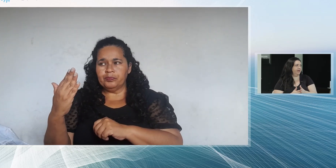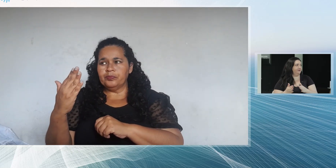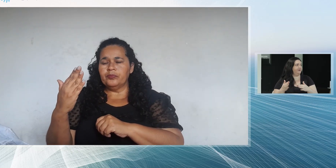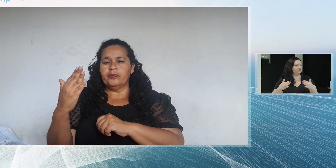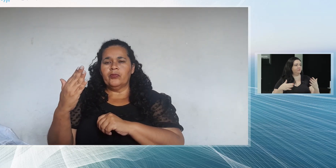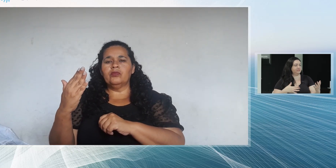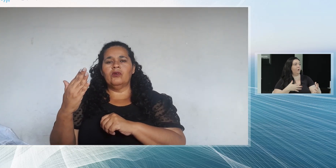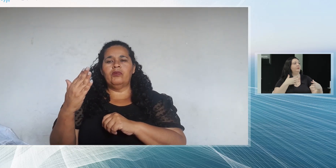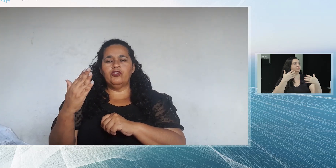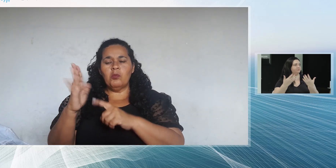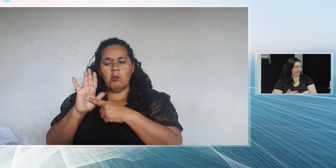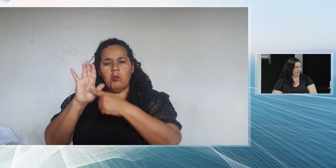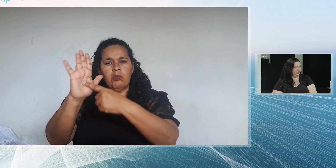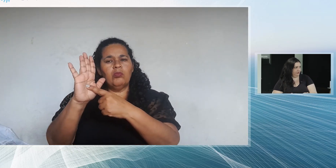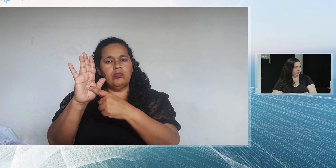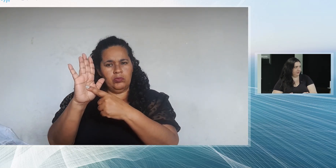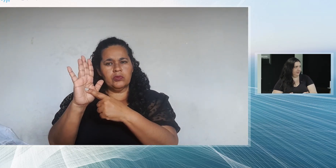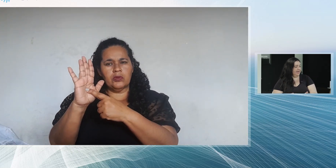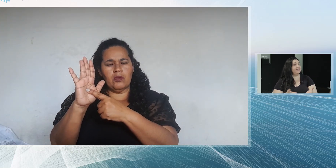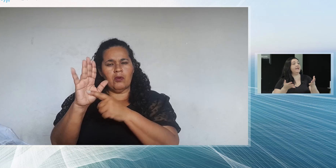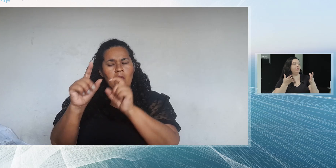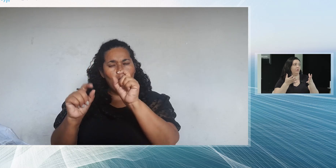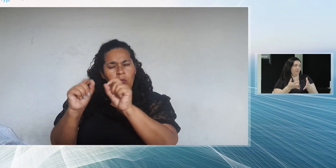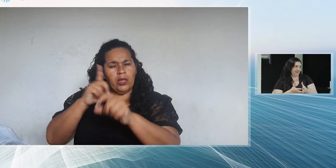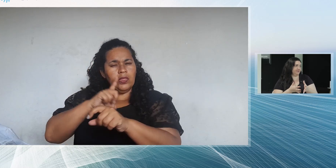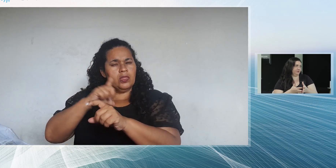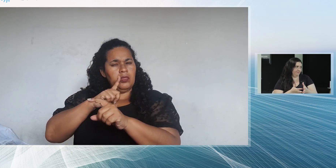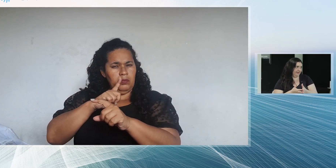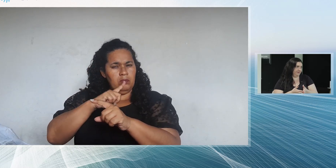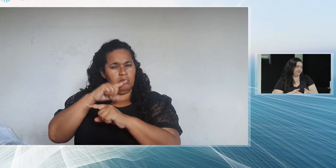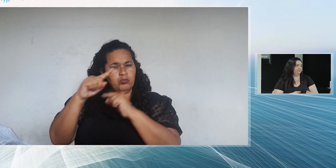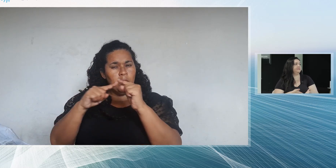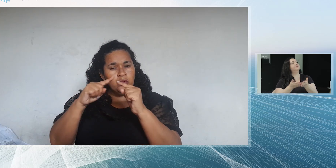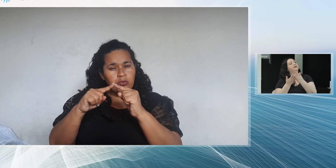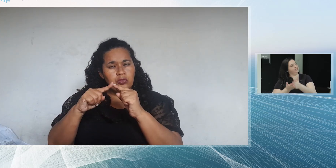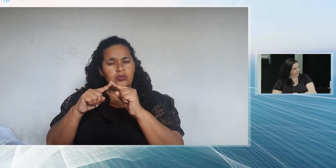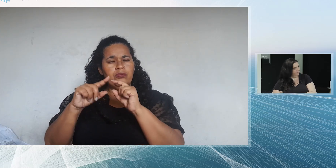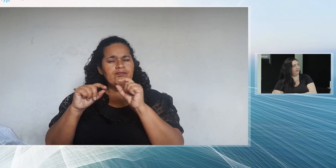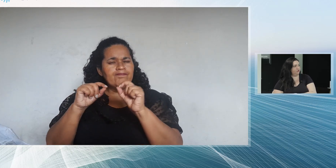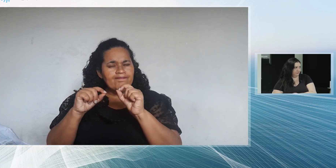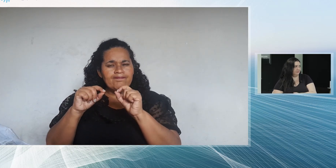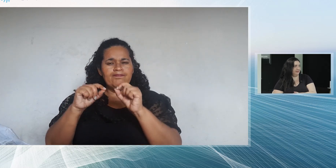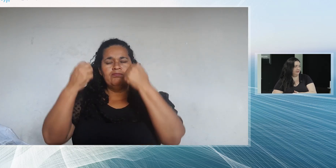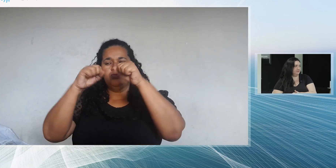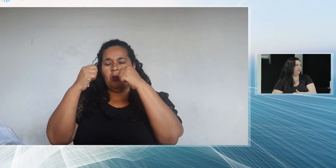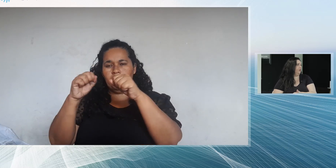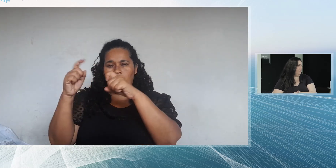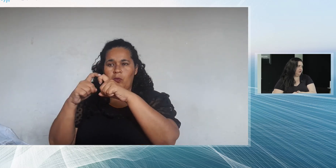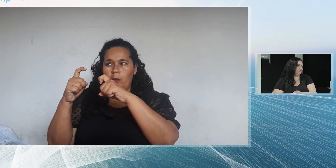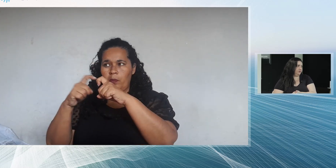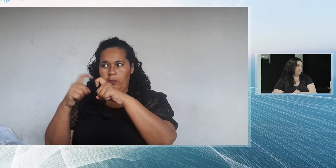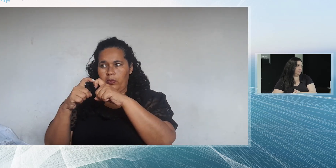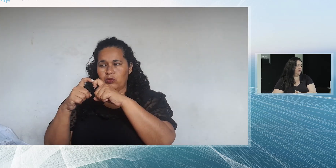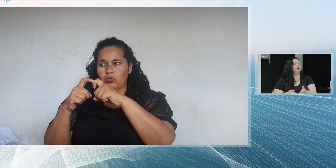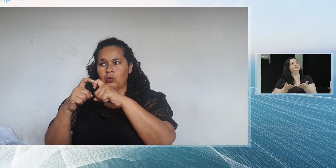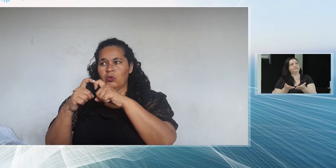norte, ele vai te mostrar uma suspeita diagnóstica, e aí com essa suspeita você precisa ir ao médico, né? Então se não foi o